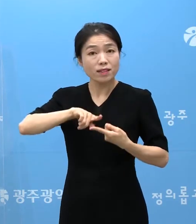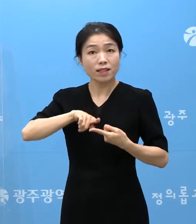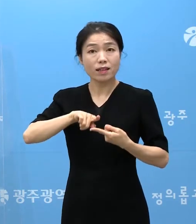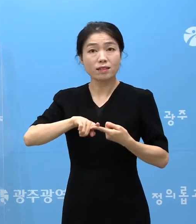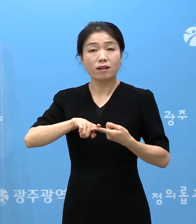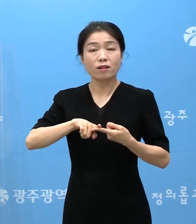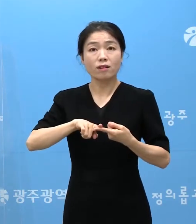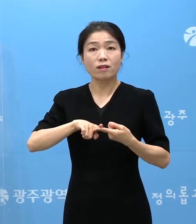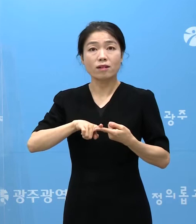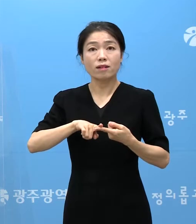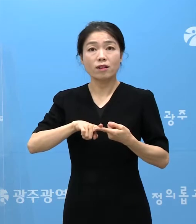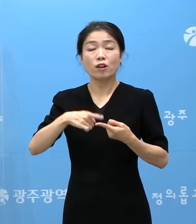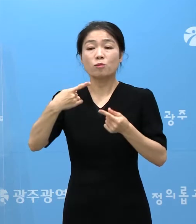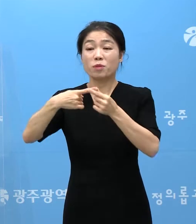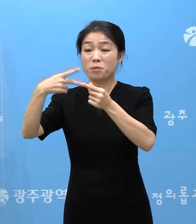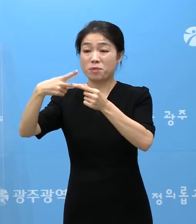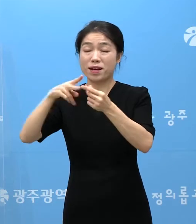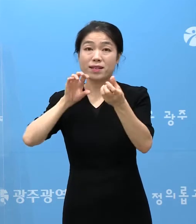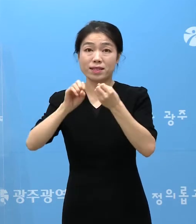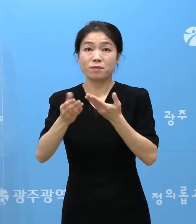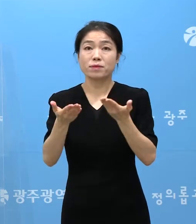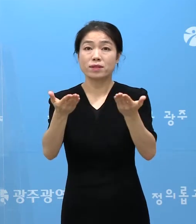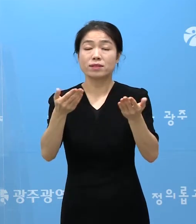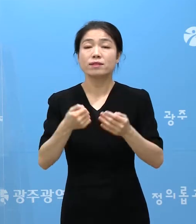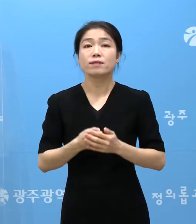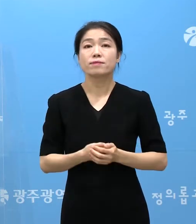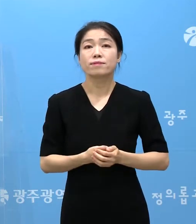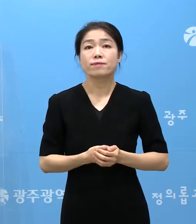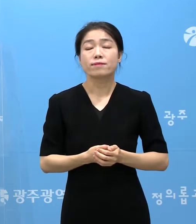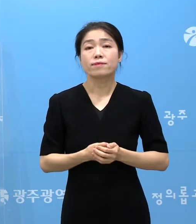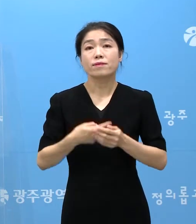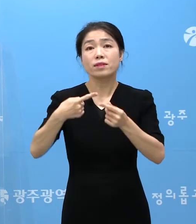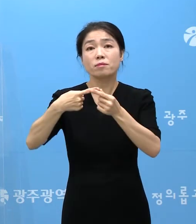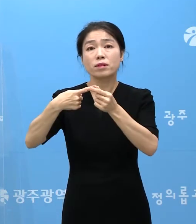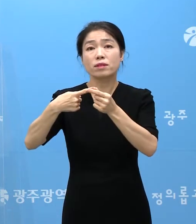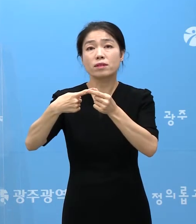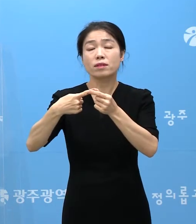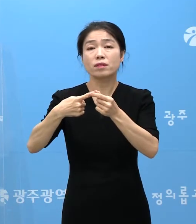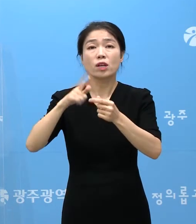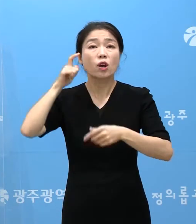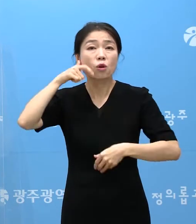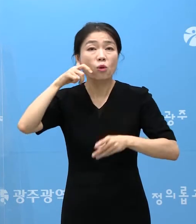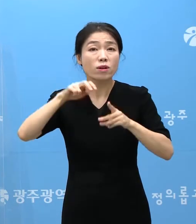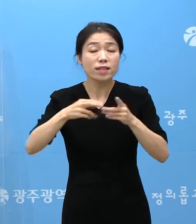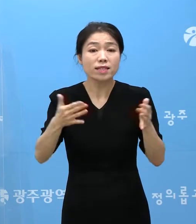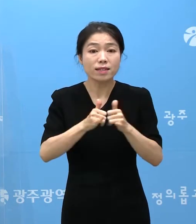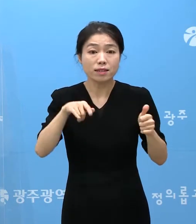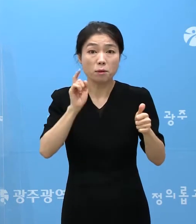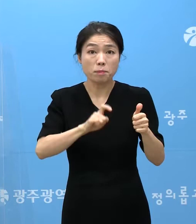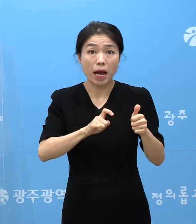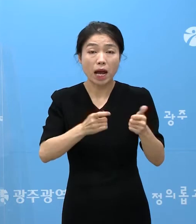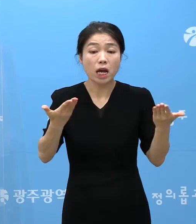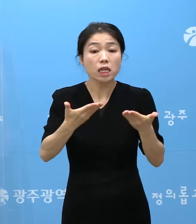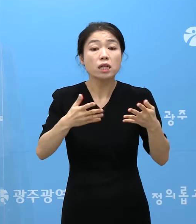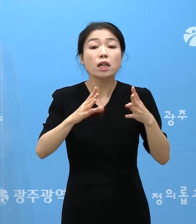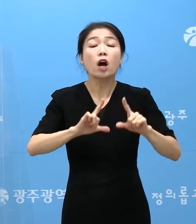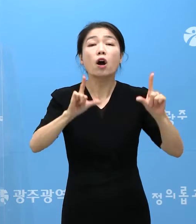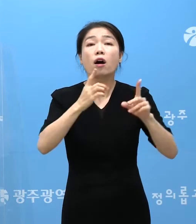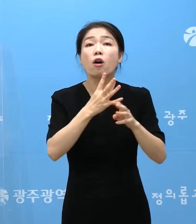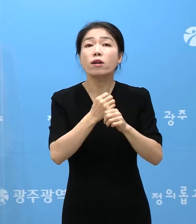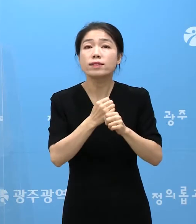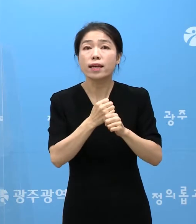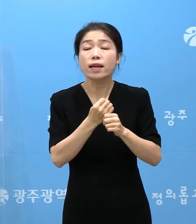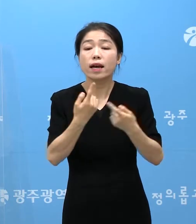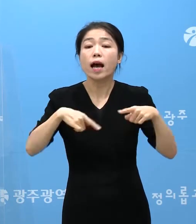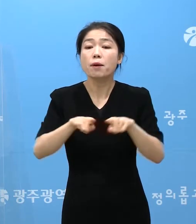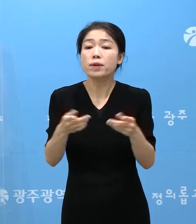주신 두 건에 대해서 답변 드리겠습니다. 먼저 콜센터 근무자 확진자 근무 일자와